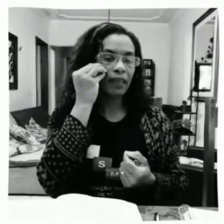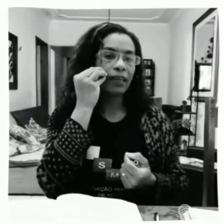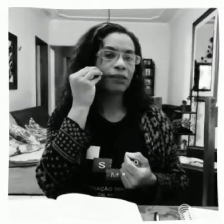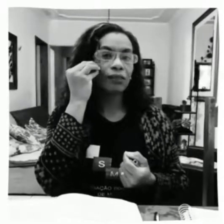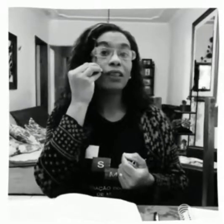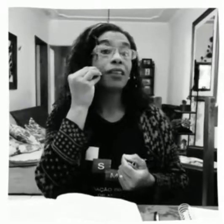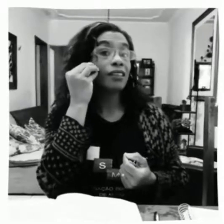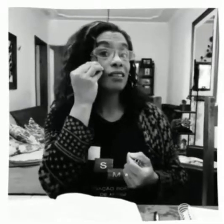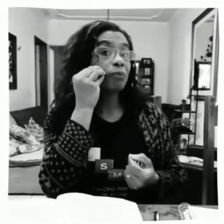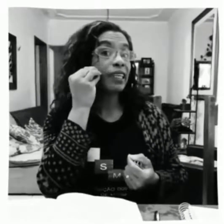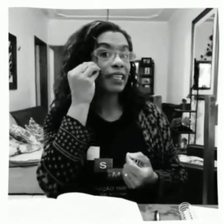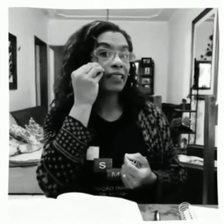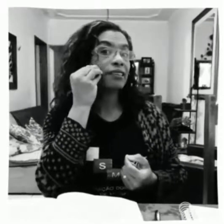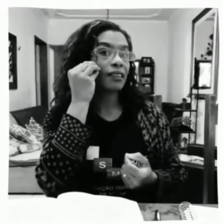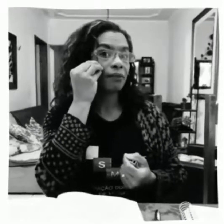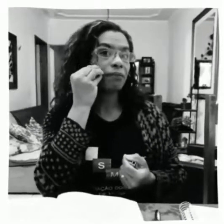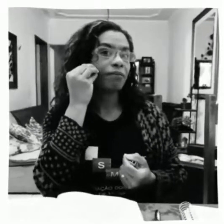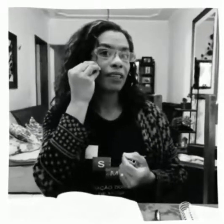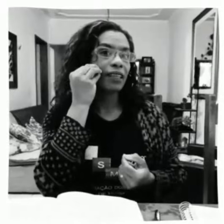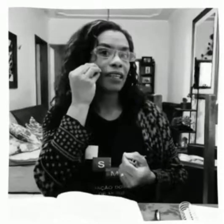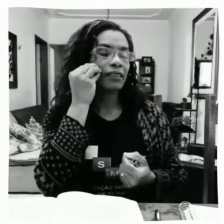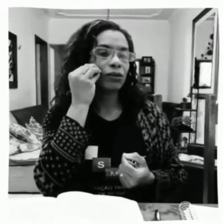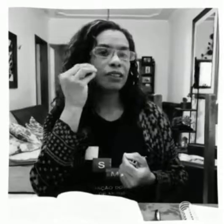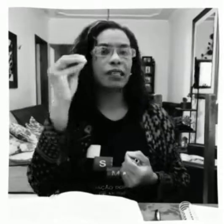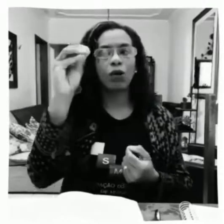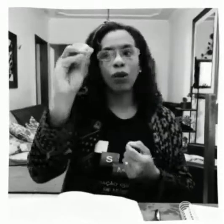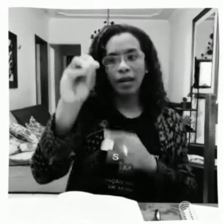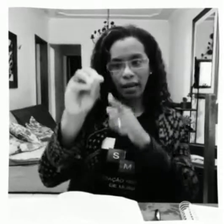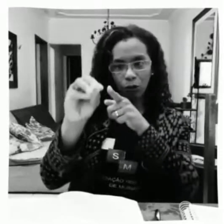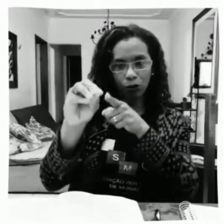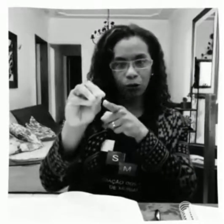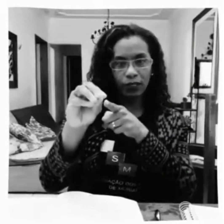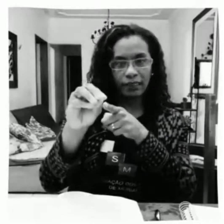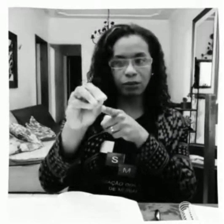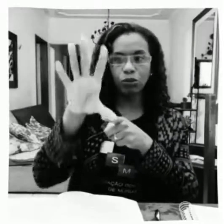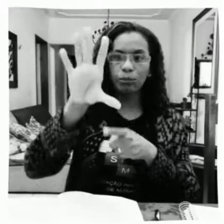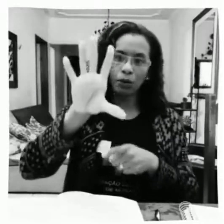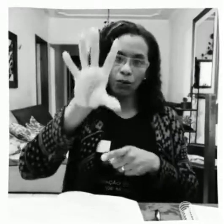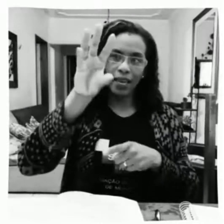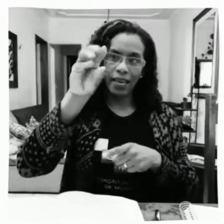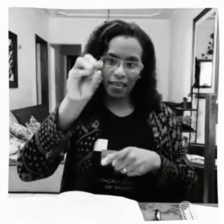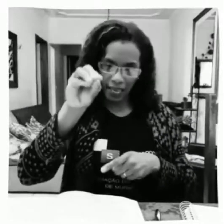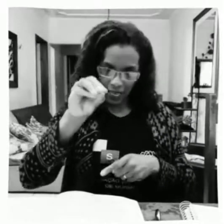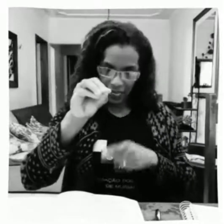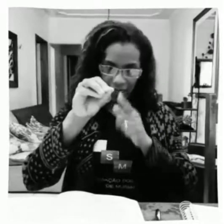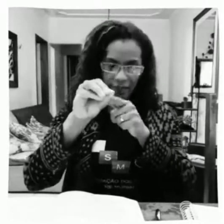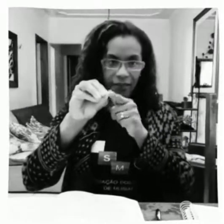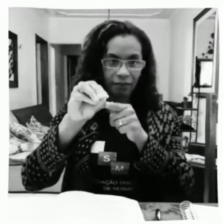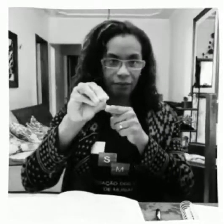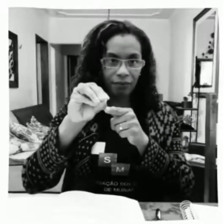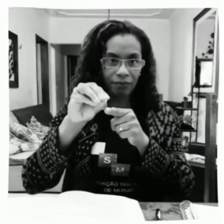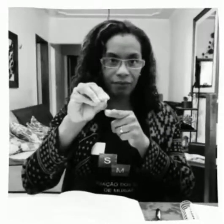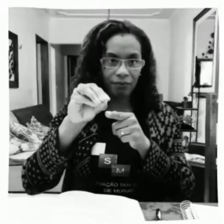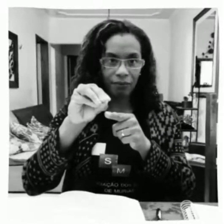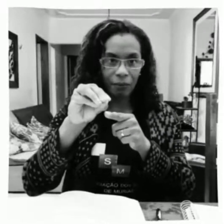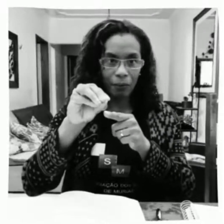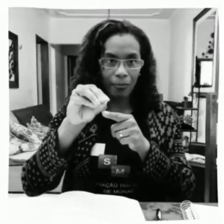circular pequeno, experiência. Esse é o sinal. A configuração de mão é essa.